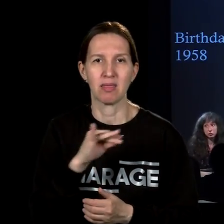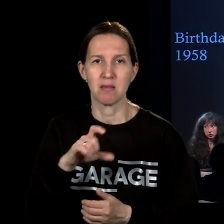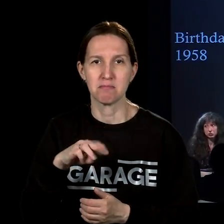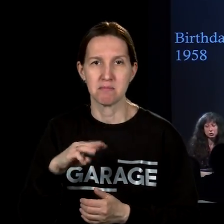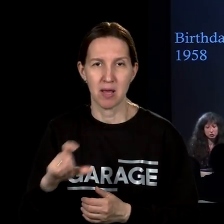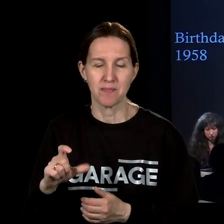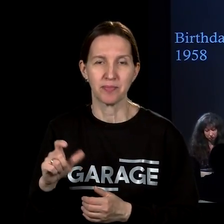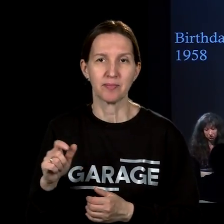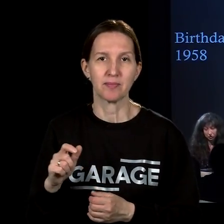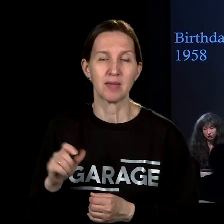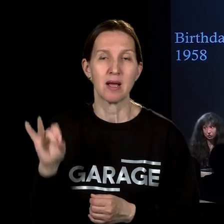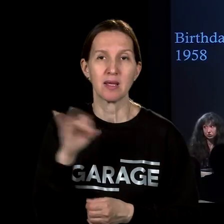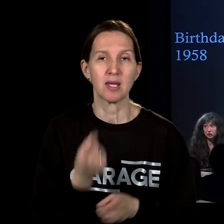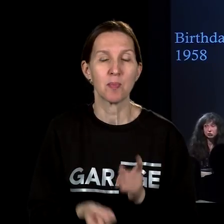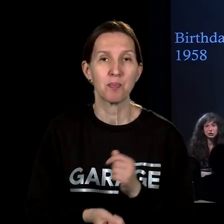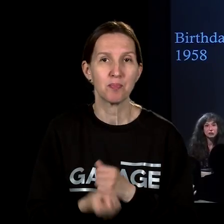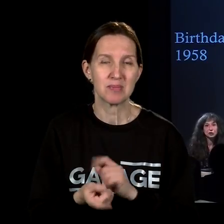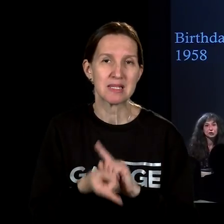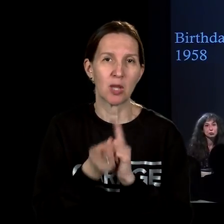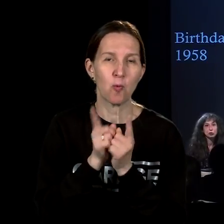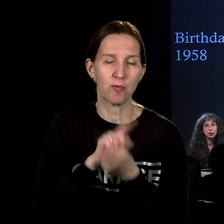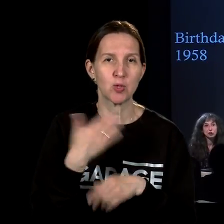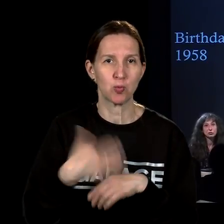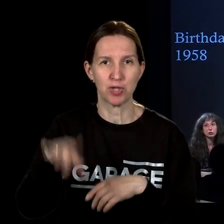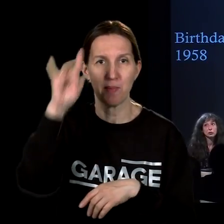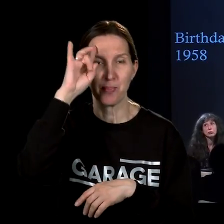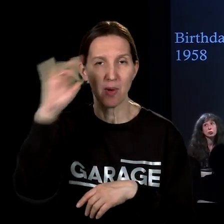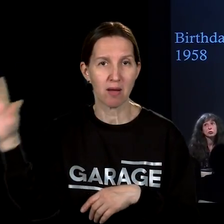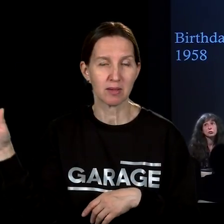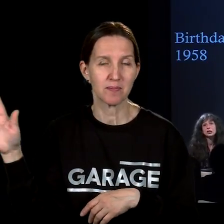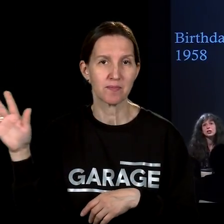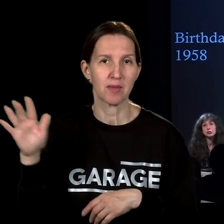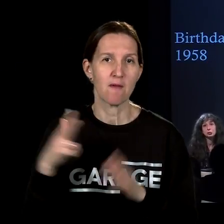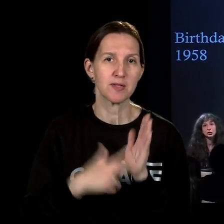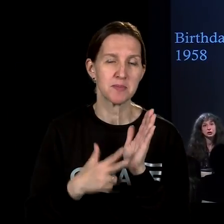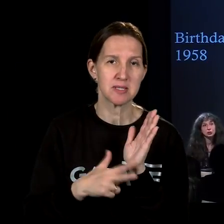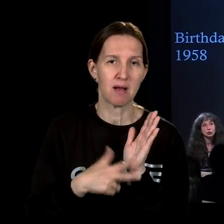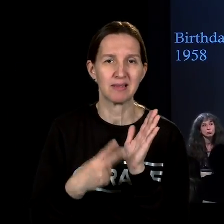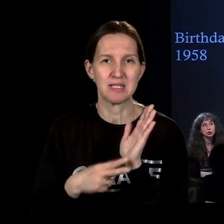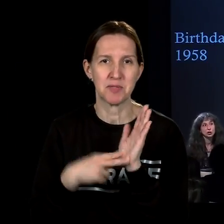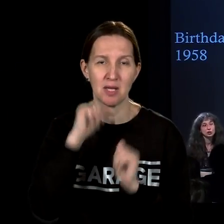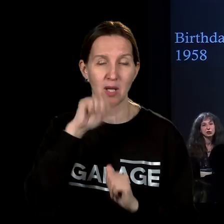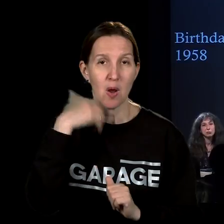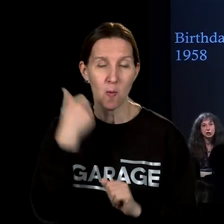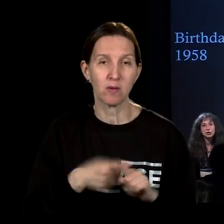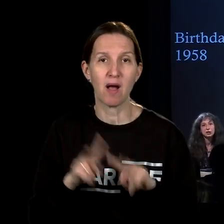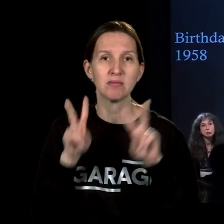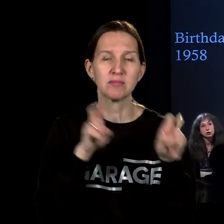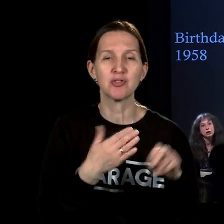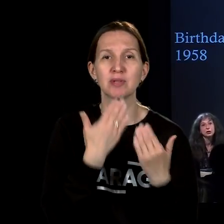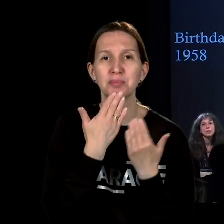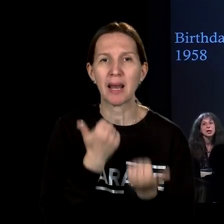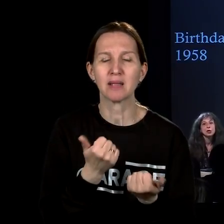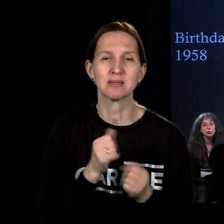становящееся популярным в в 70-е, 80-е годы обозначает это там